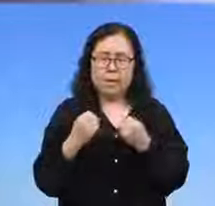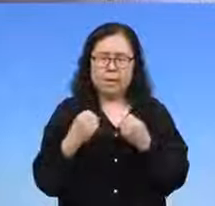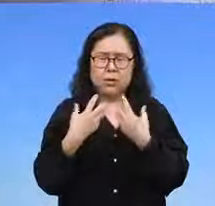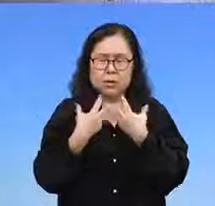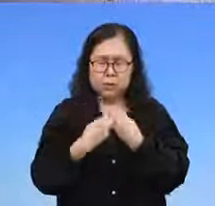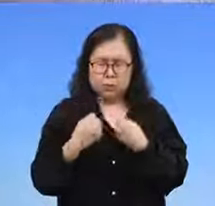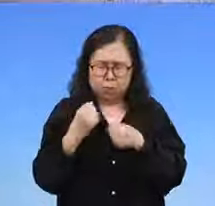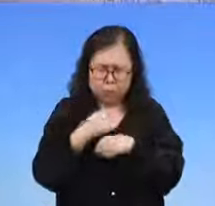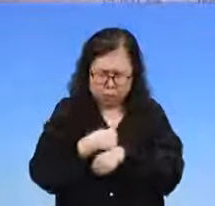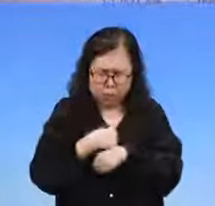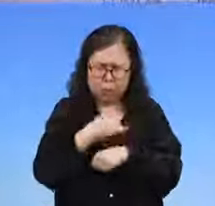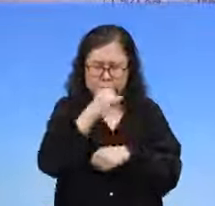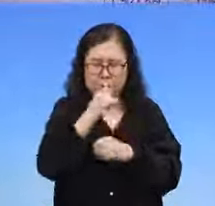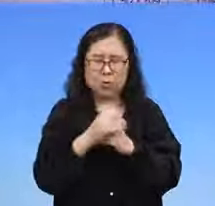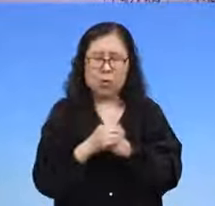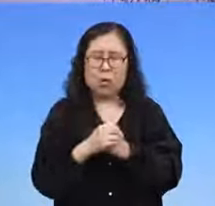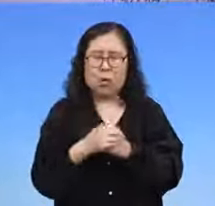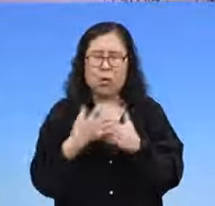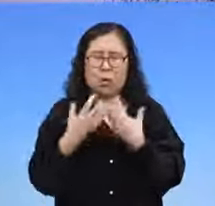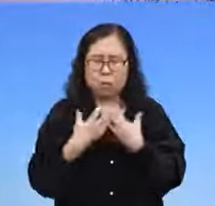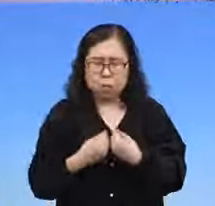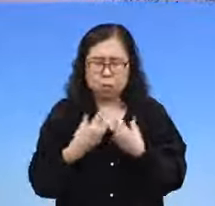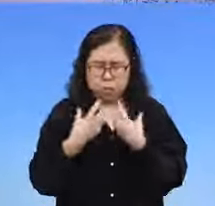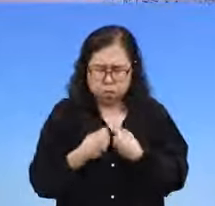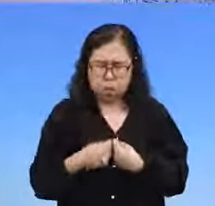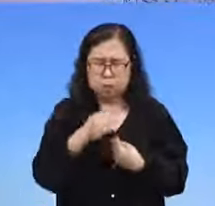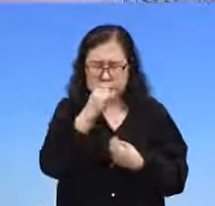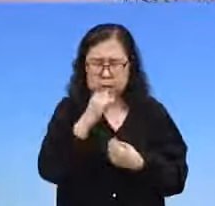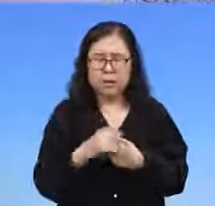많은 좌절이 있었고 많은 낙심이 있었고